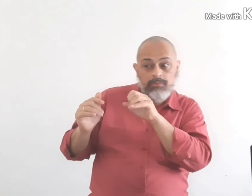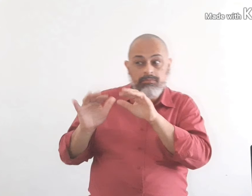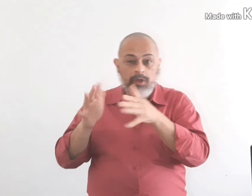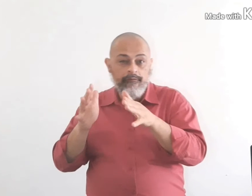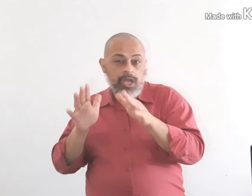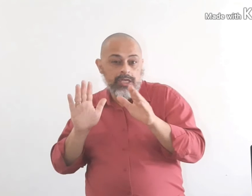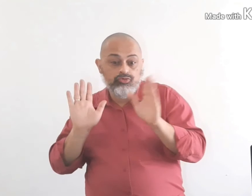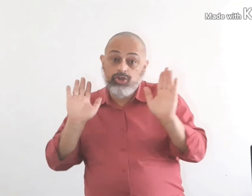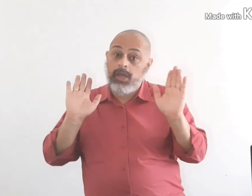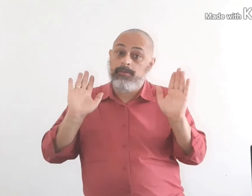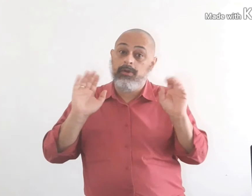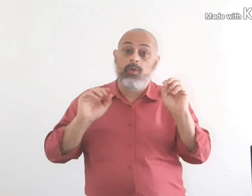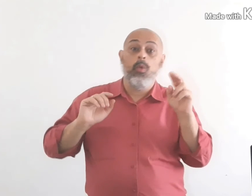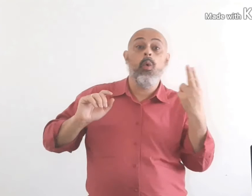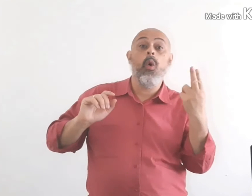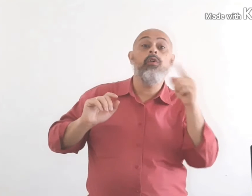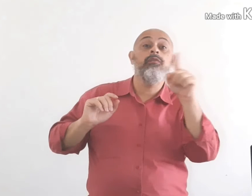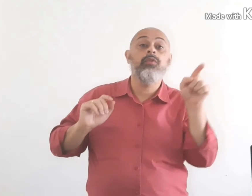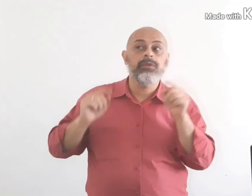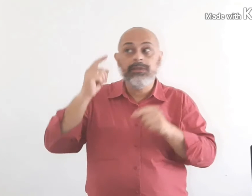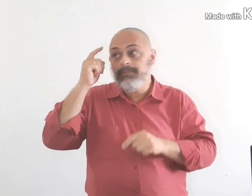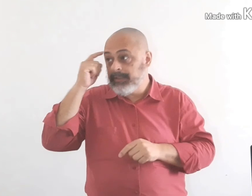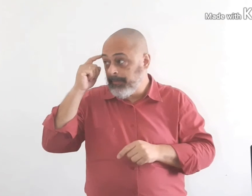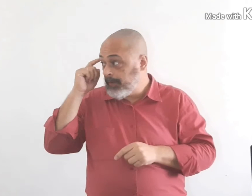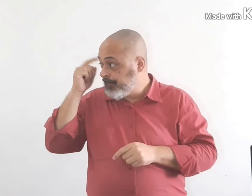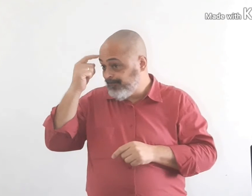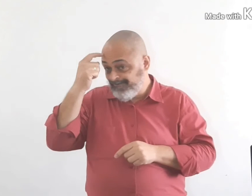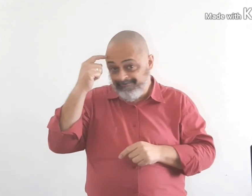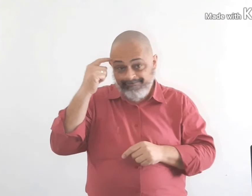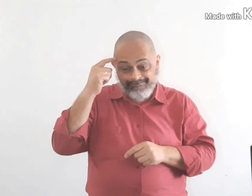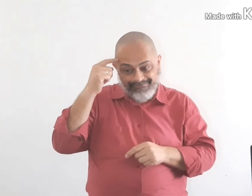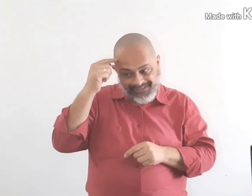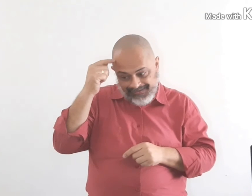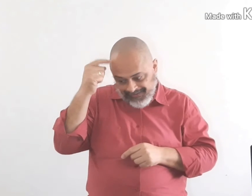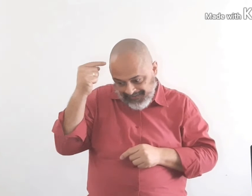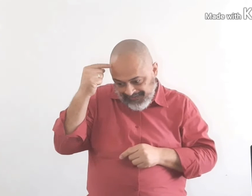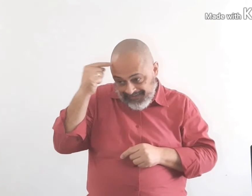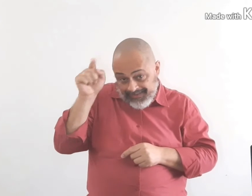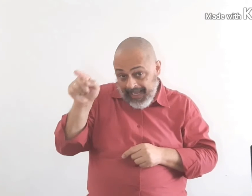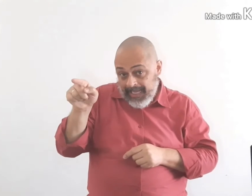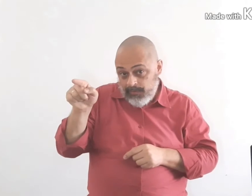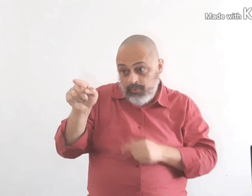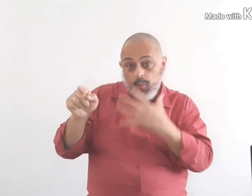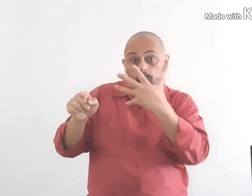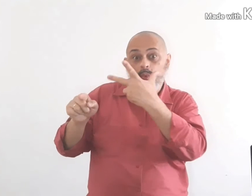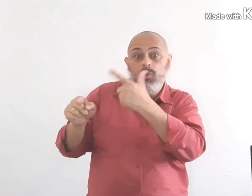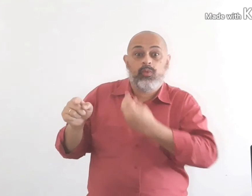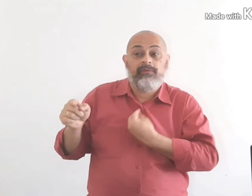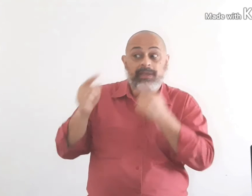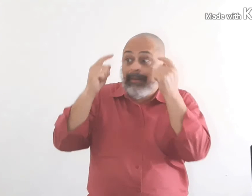sua alma, no seu coração, que tomou conta do seu pensamento, dos seus sentimentos, de tudo que envolve você agora?